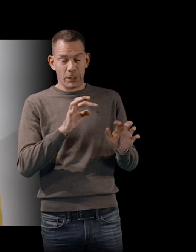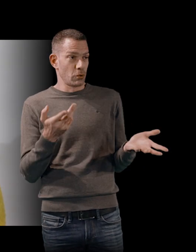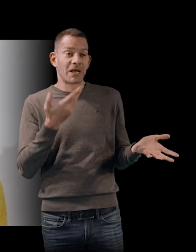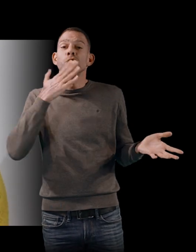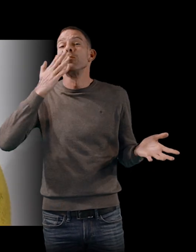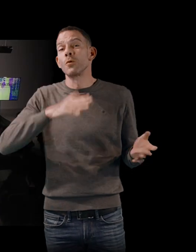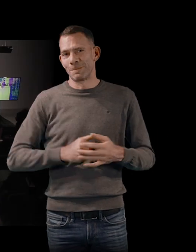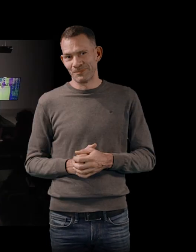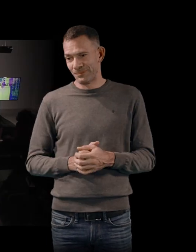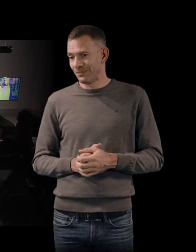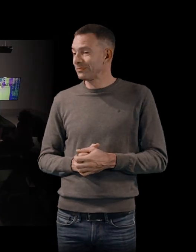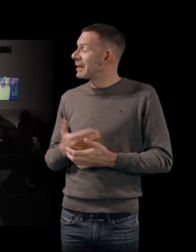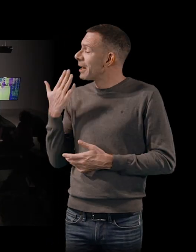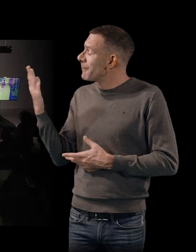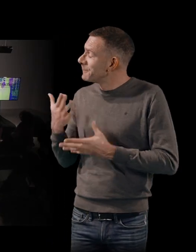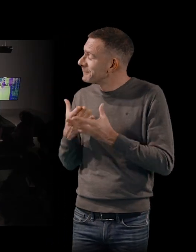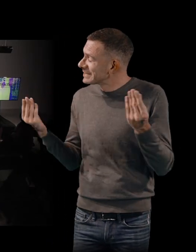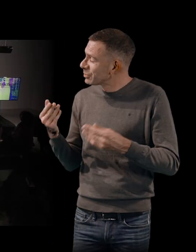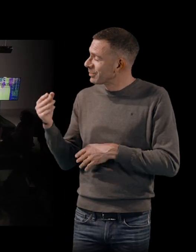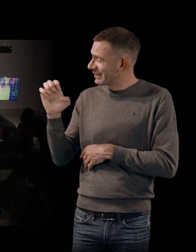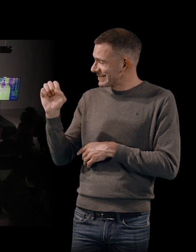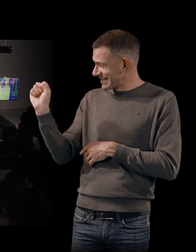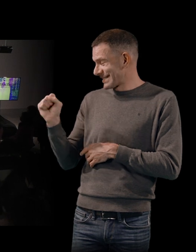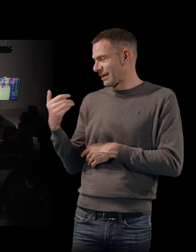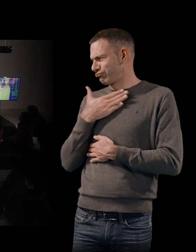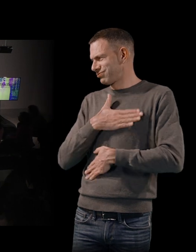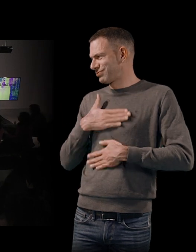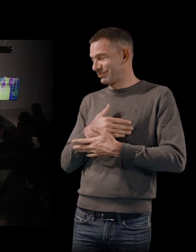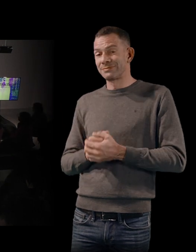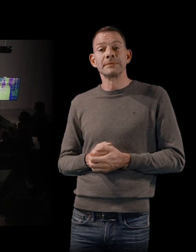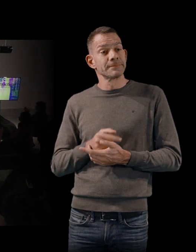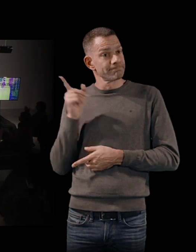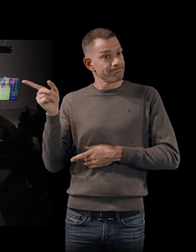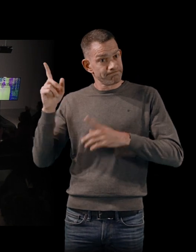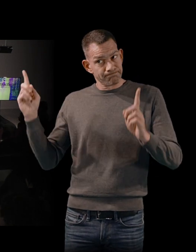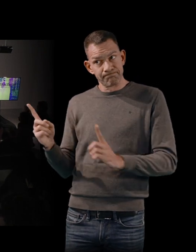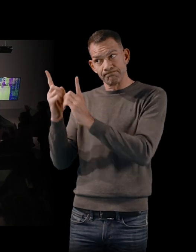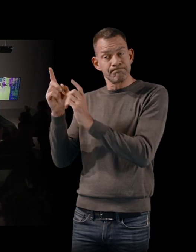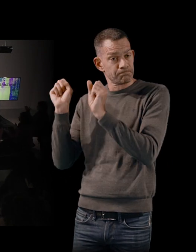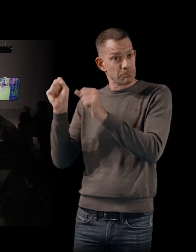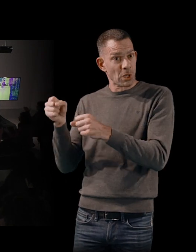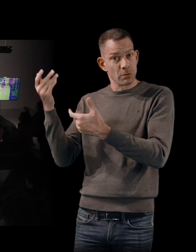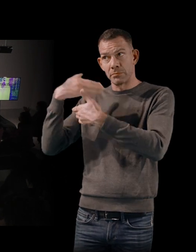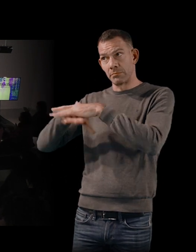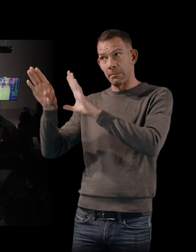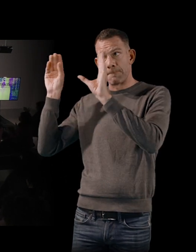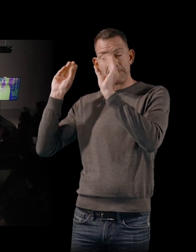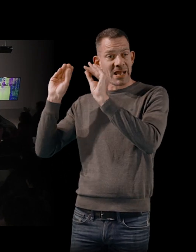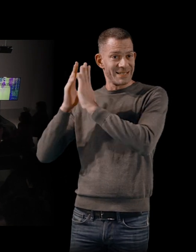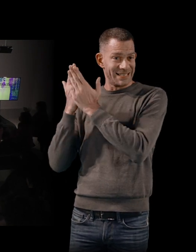Bien, je vous remercie beaucoup, Estelle Sarah, vraiment, c'est un plaisir. Vous pouvez retrouver Estelle Sarah tout de suite à la librairie. Merci à vous. Merci beaucoup.